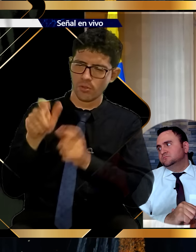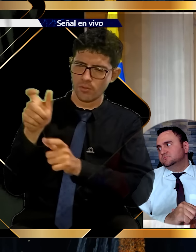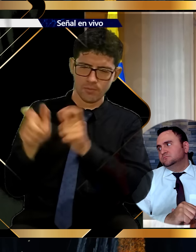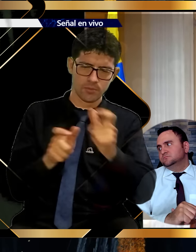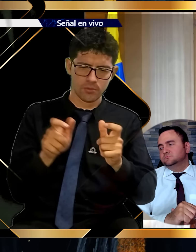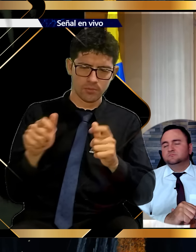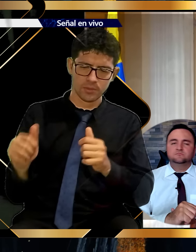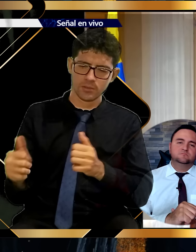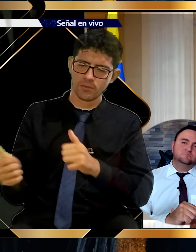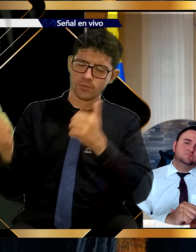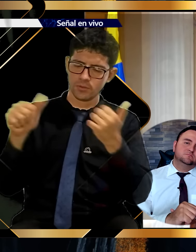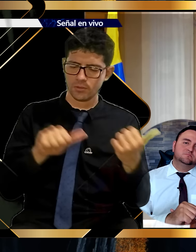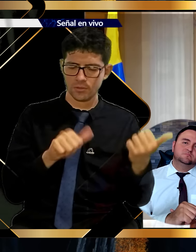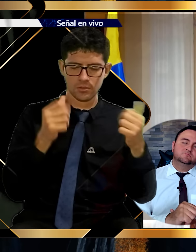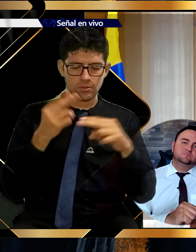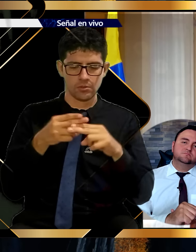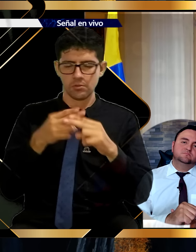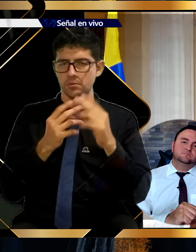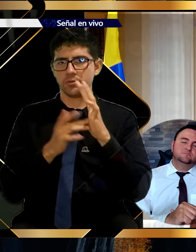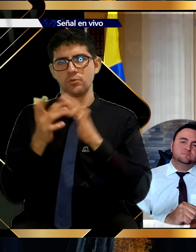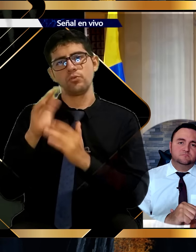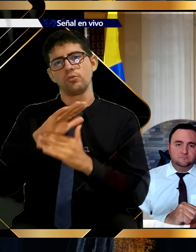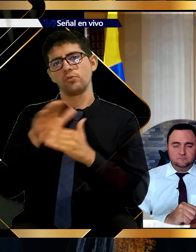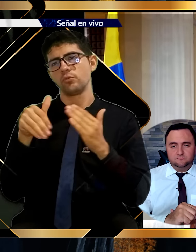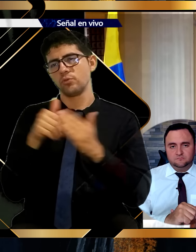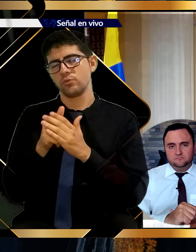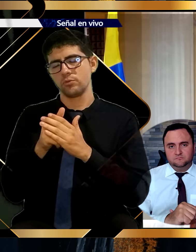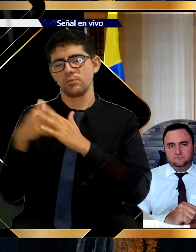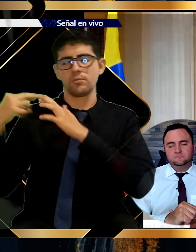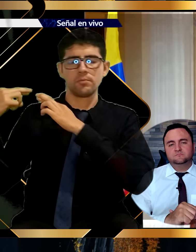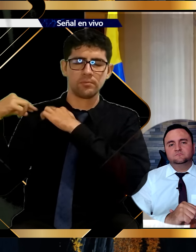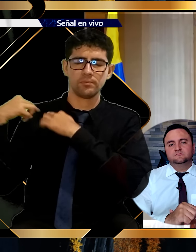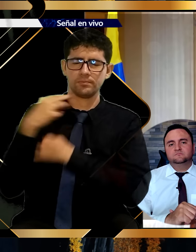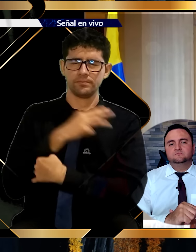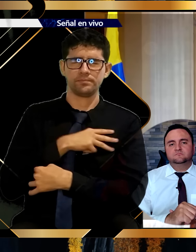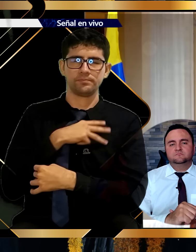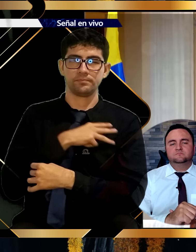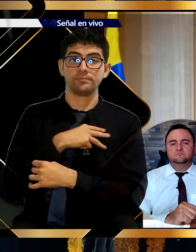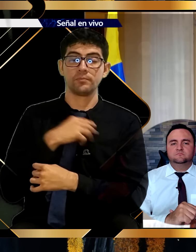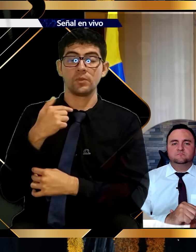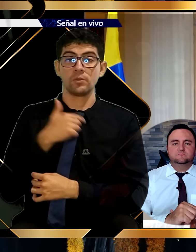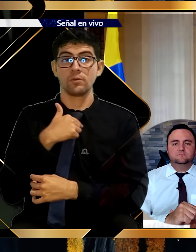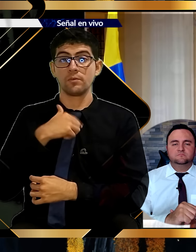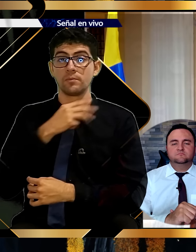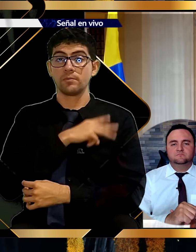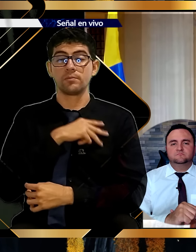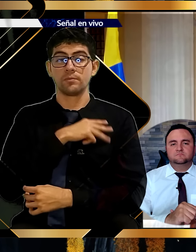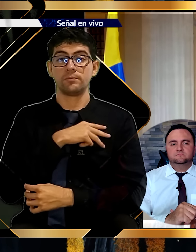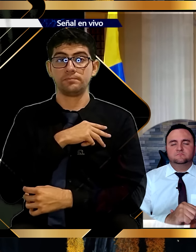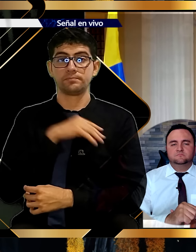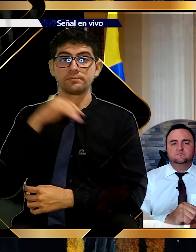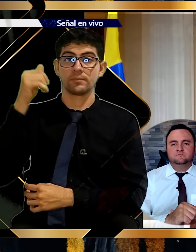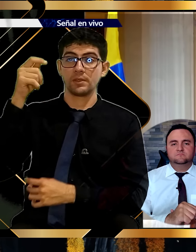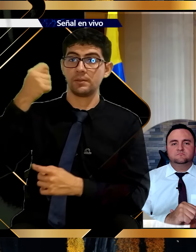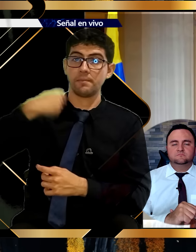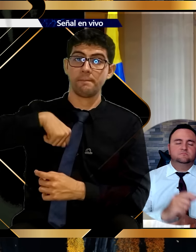Todos somos misioneros, póngase el uniforme. Yo fui misionero 12 años en España